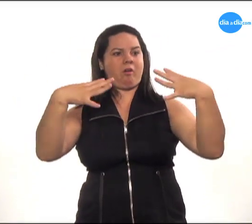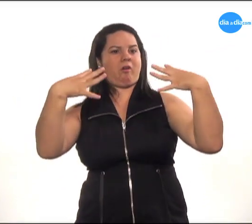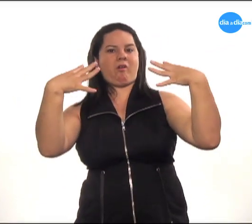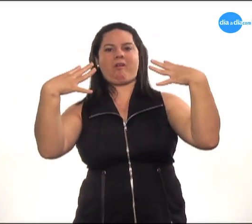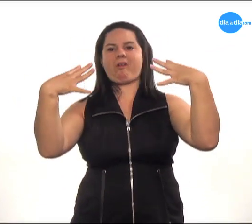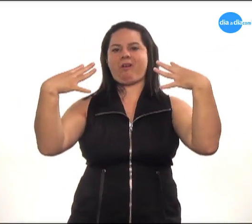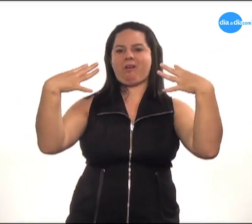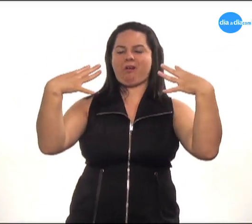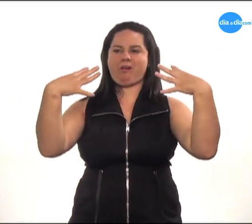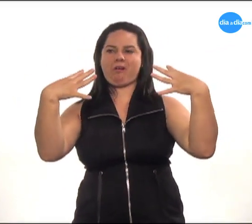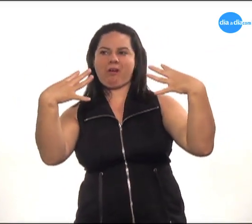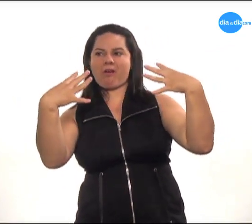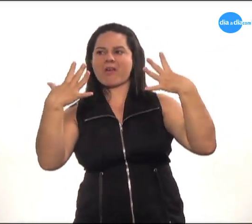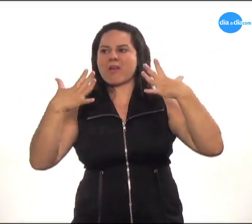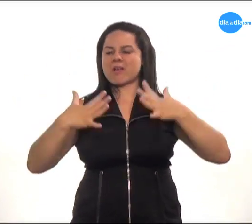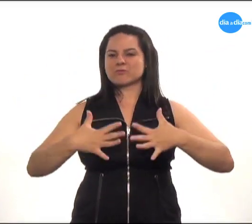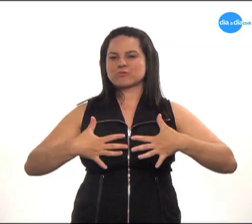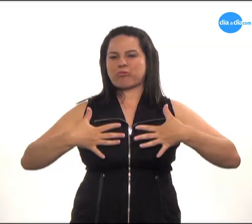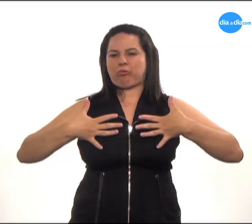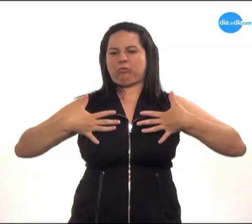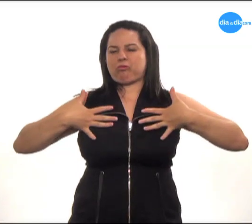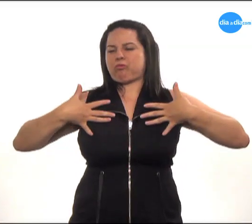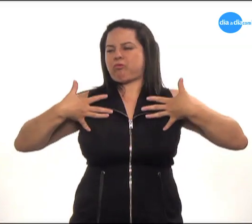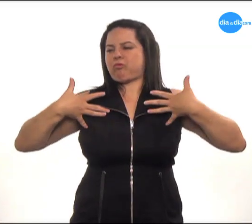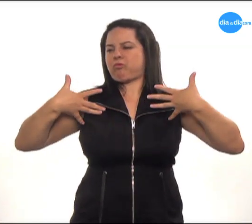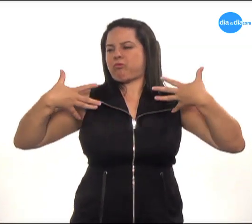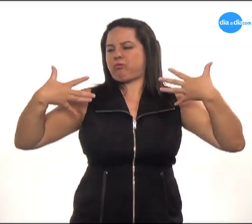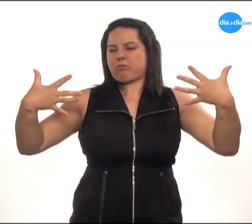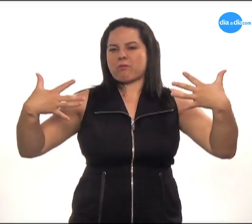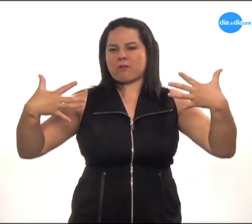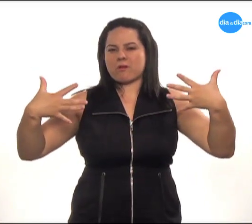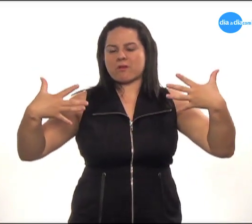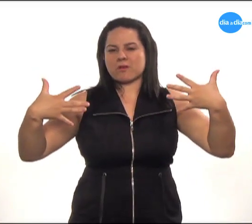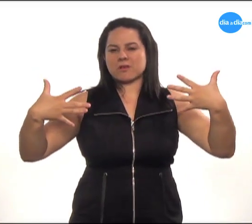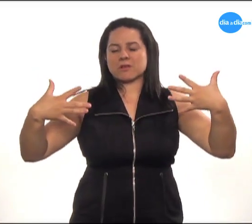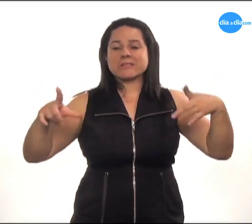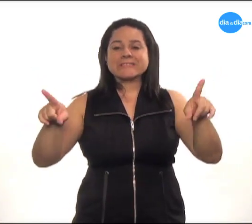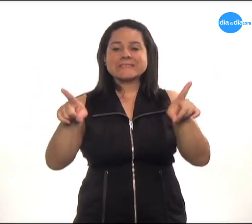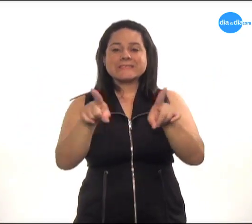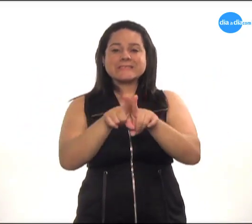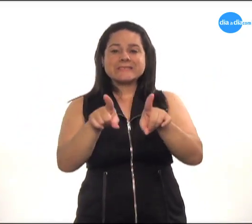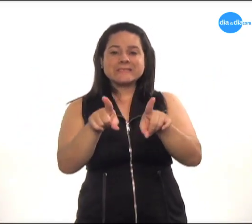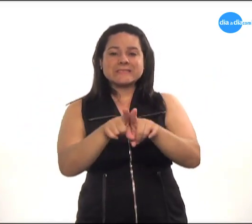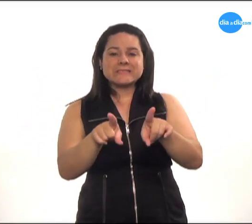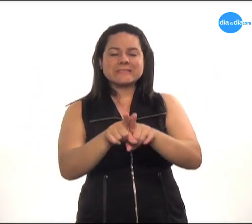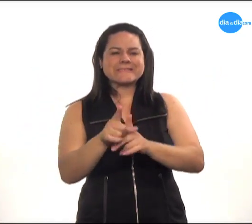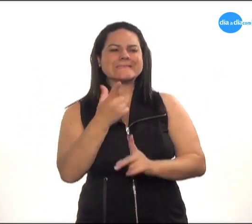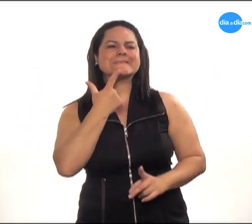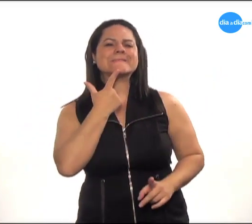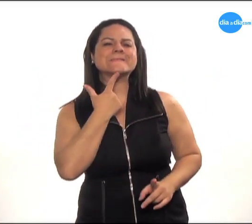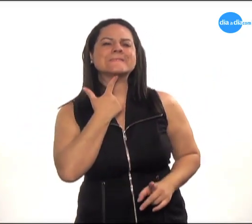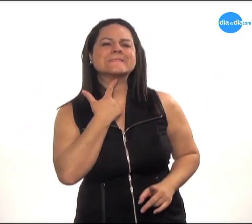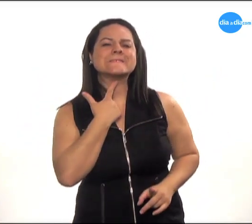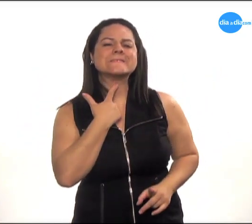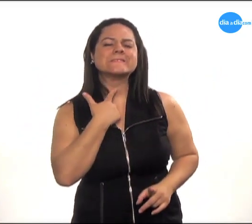reconhecido. É aquela ânsia de você desfrutar de tudo